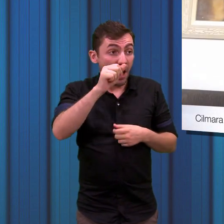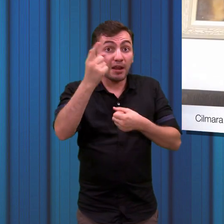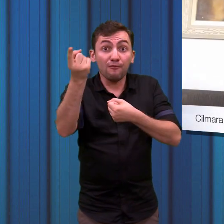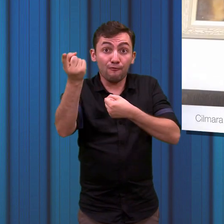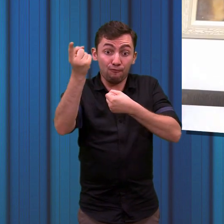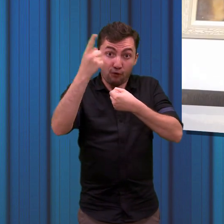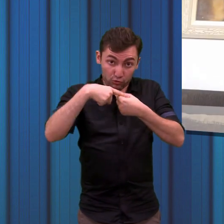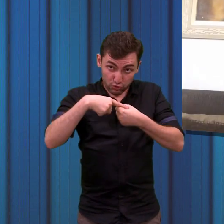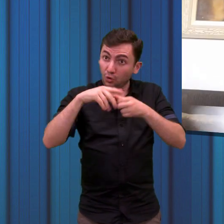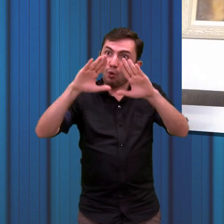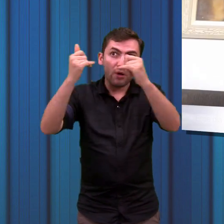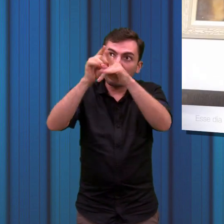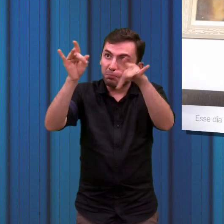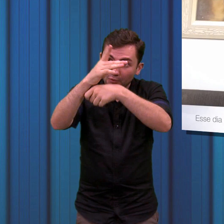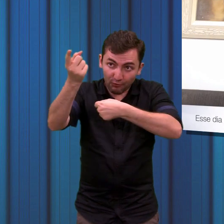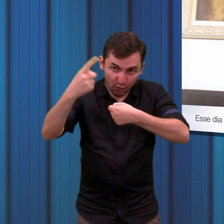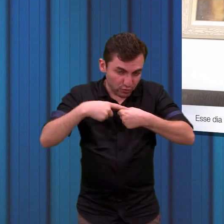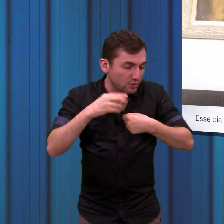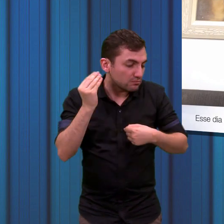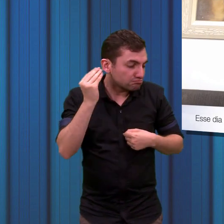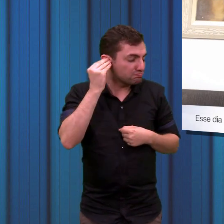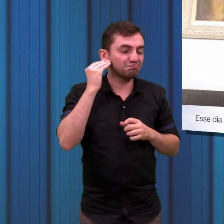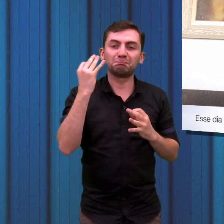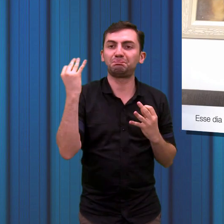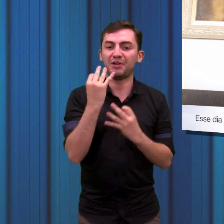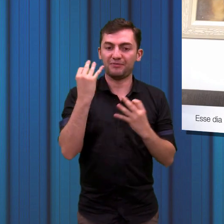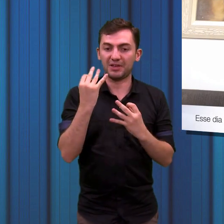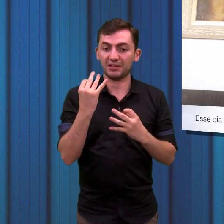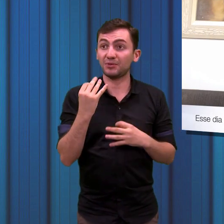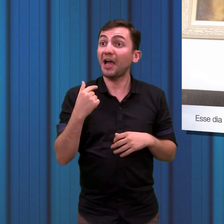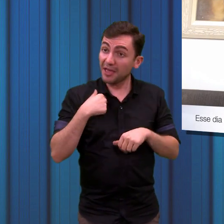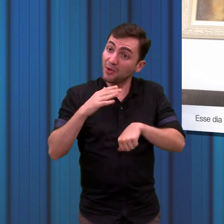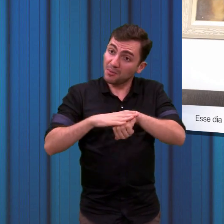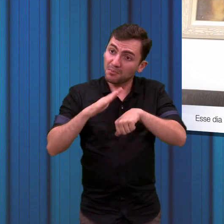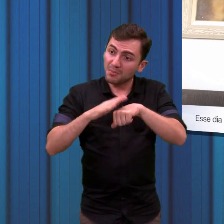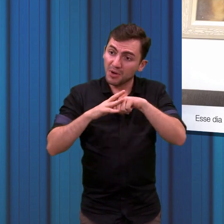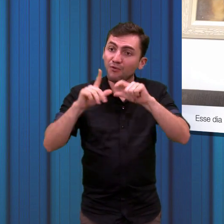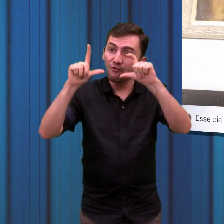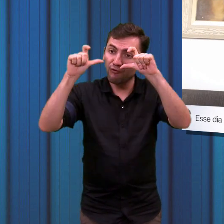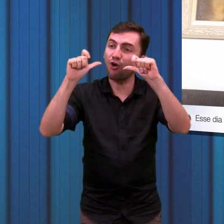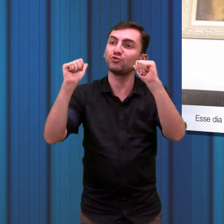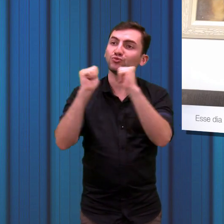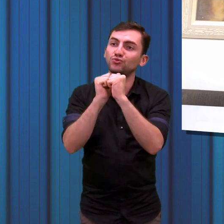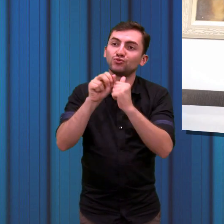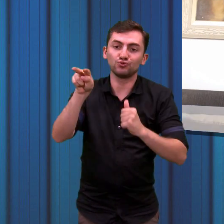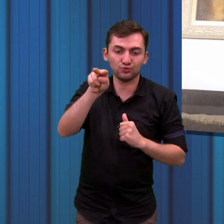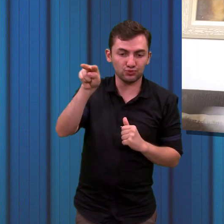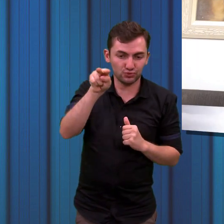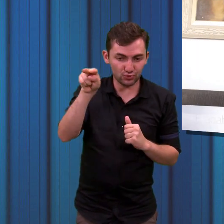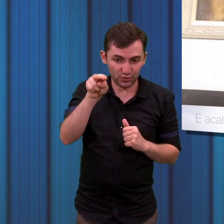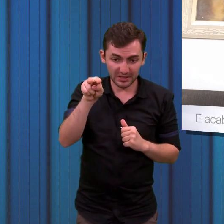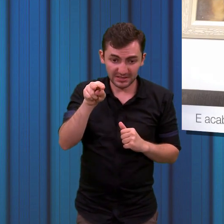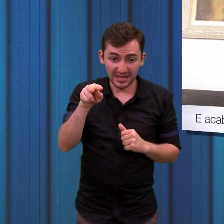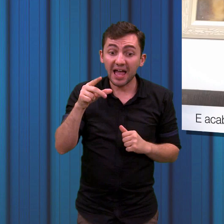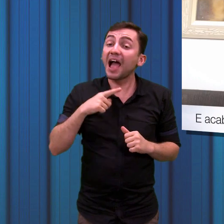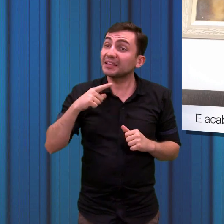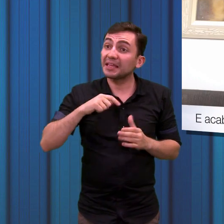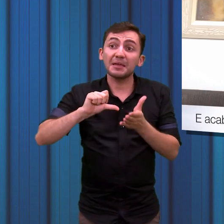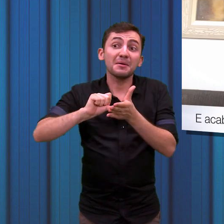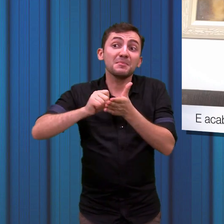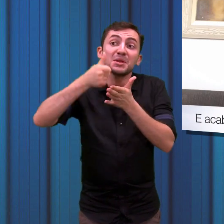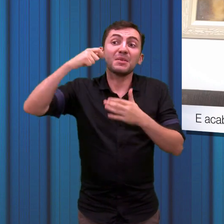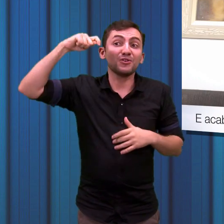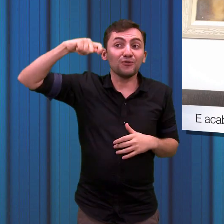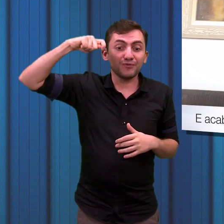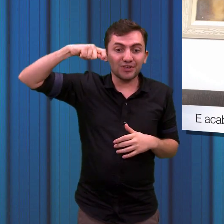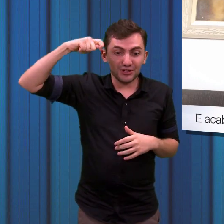fica perfeito na orelha dele. Nesse dia eu resolvi levar a máquina fotográfica para tirar uma foto do Guilherme com ela. E acabou